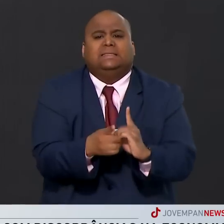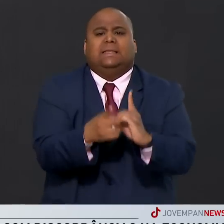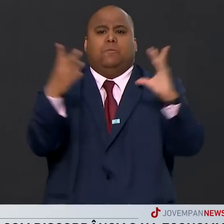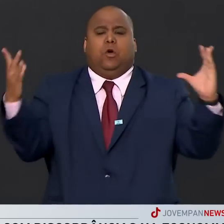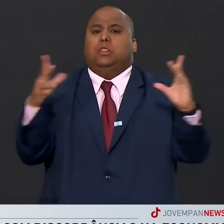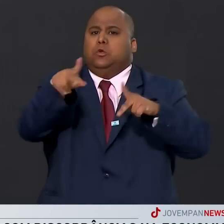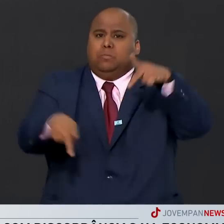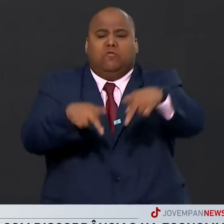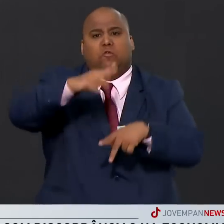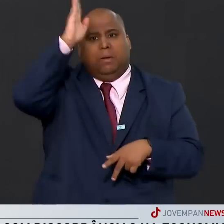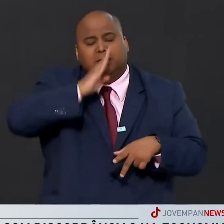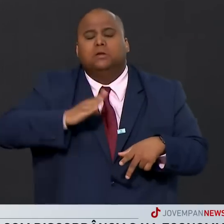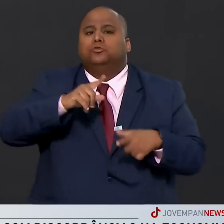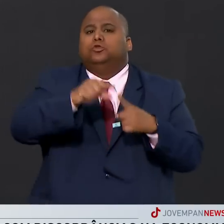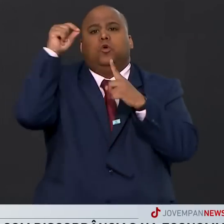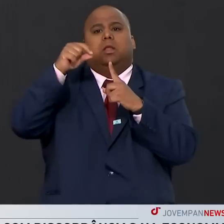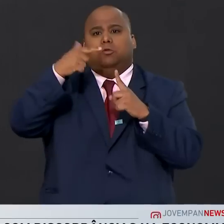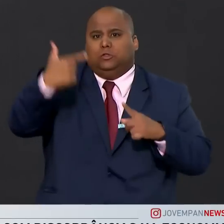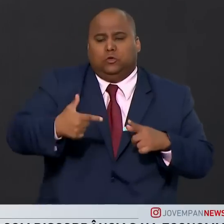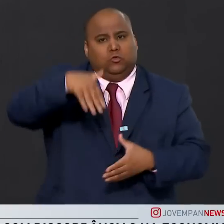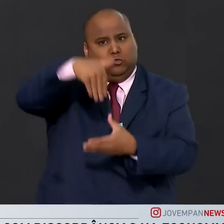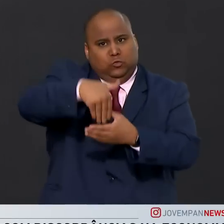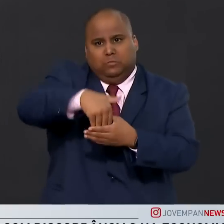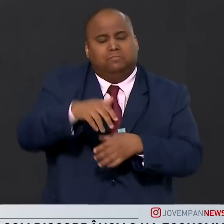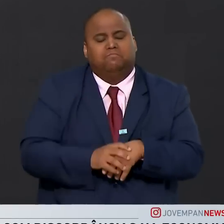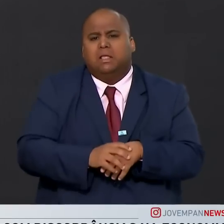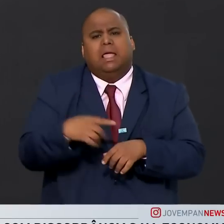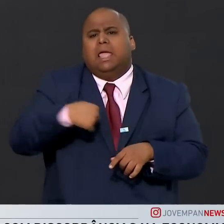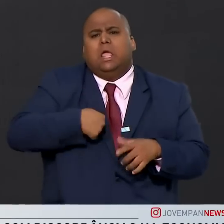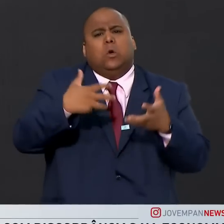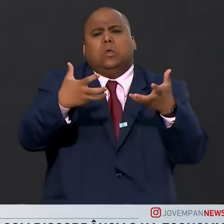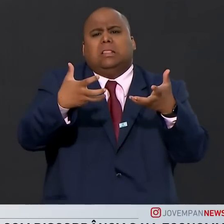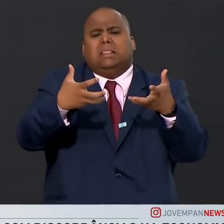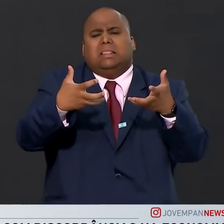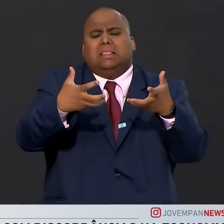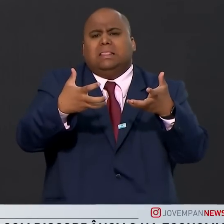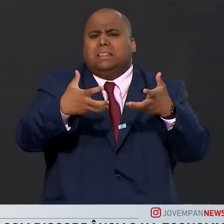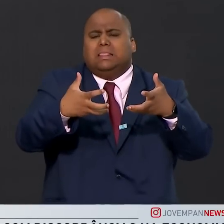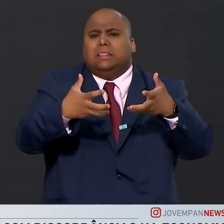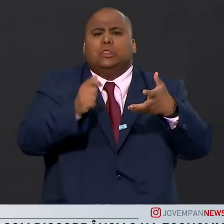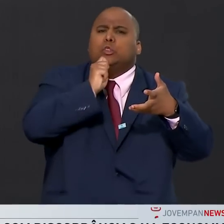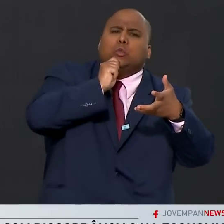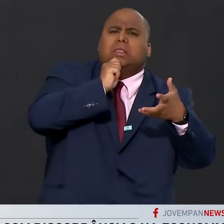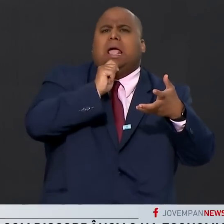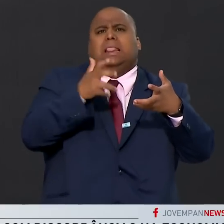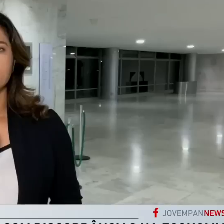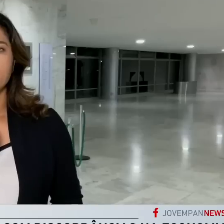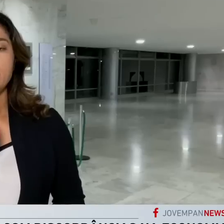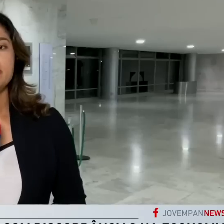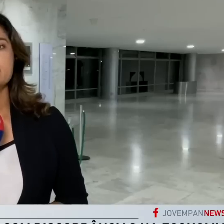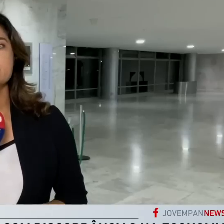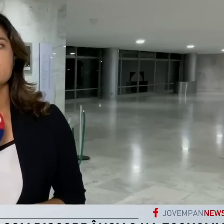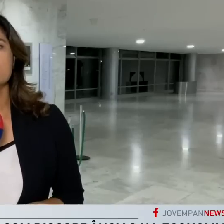povo brasileiro levou para o segundo turno e que eu não queria naquele momento nenhuma condição, nenhum cargo, nenhum ministério.